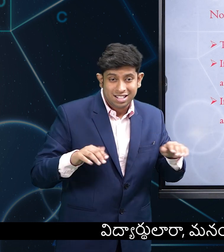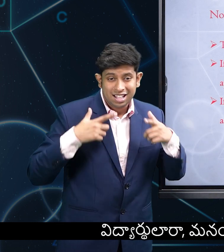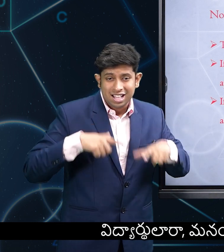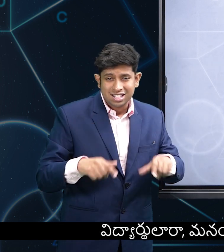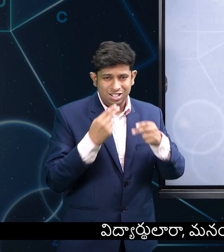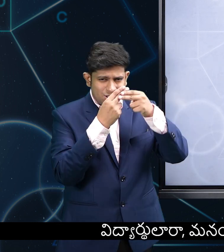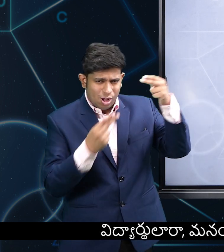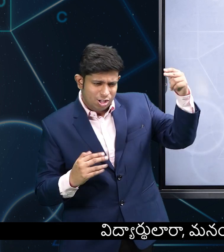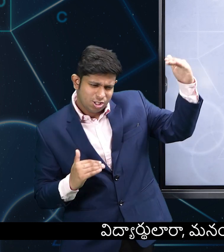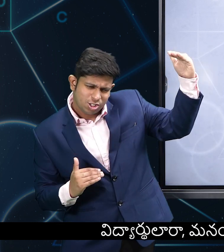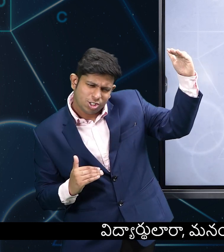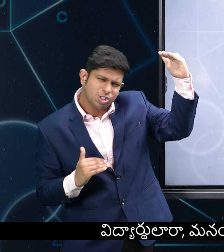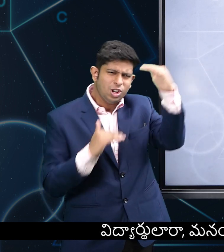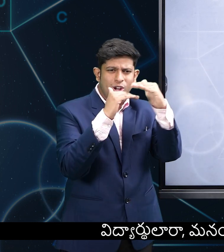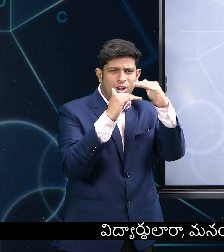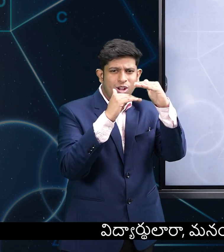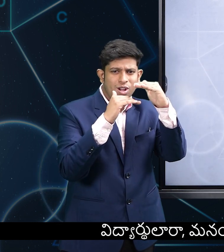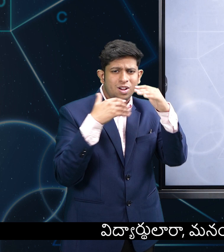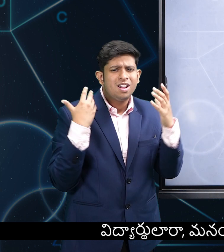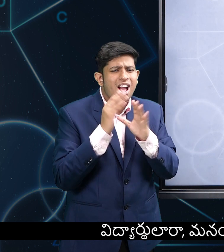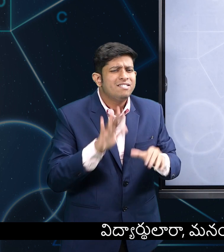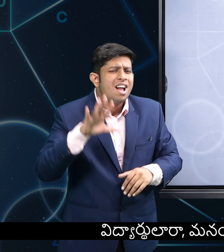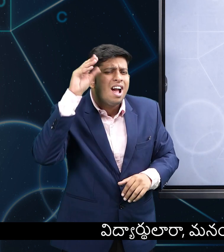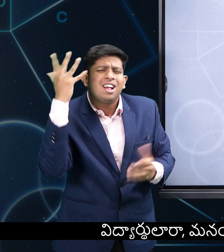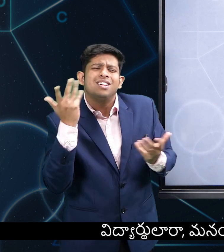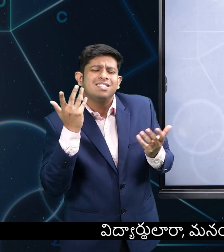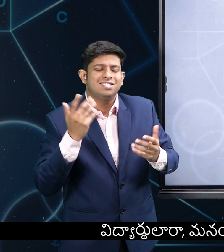విద్యార్థులారా, మనం నేర్చుకున్న వాటిని క్లుప్తంగా చెప్పండి.